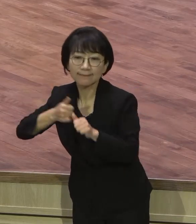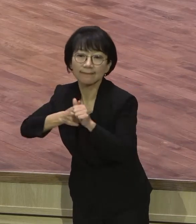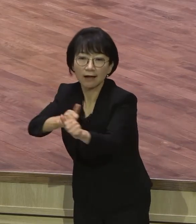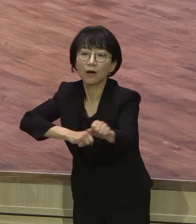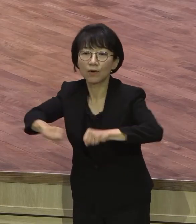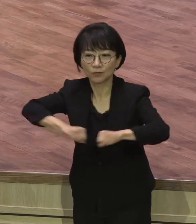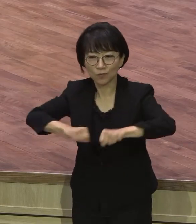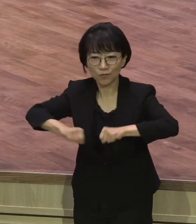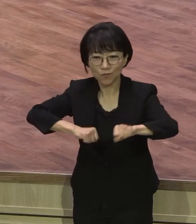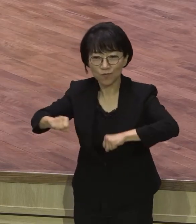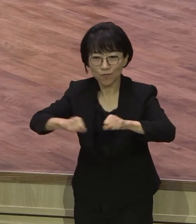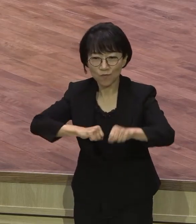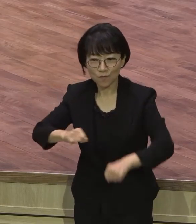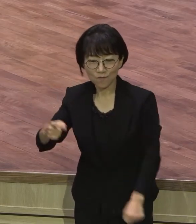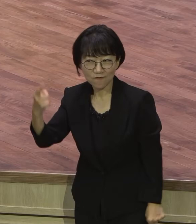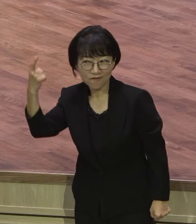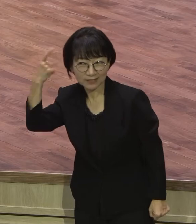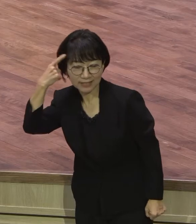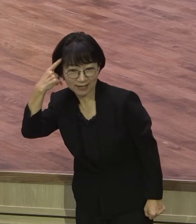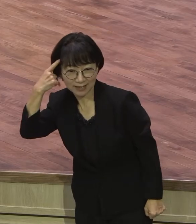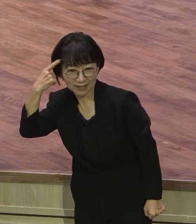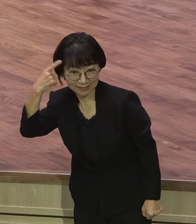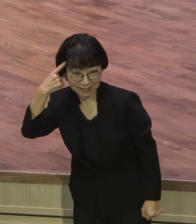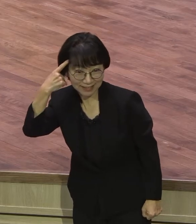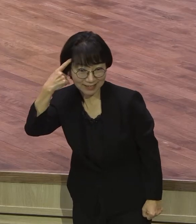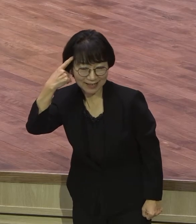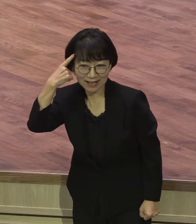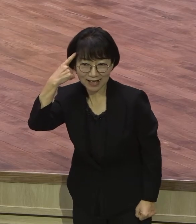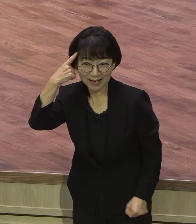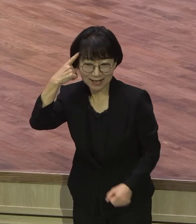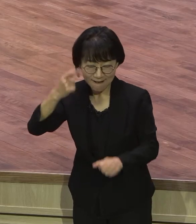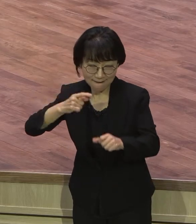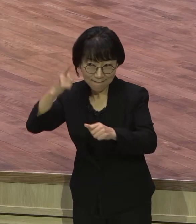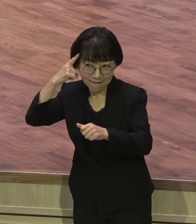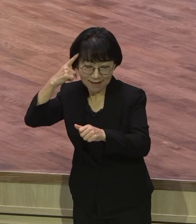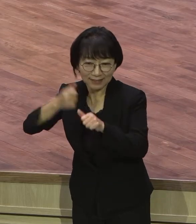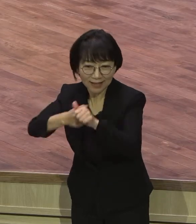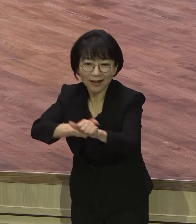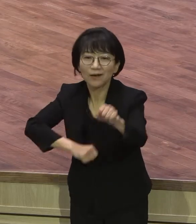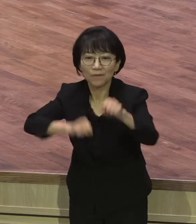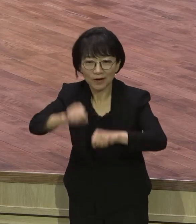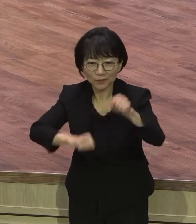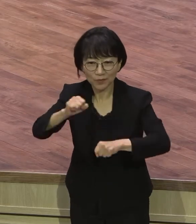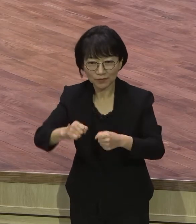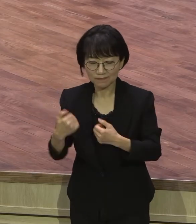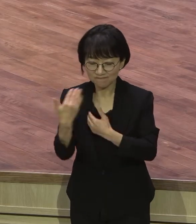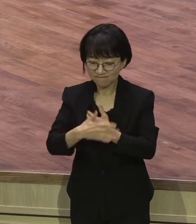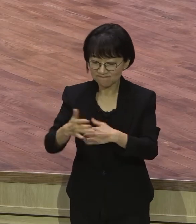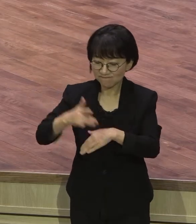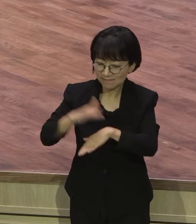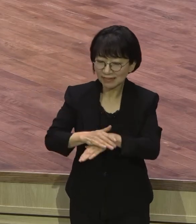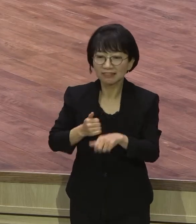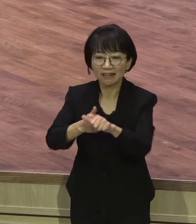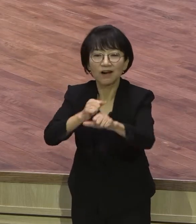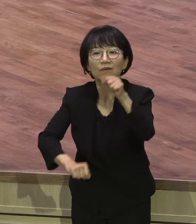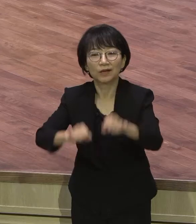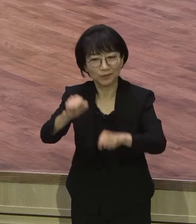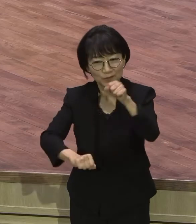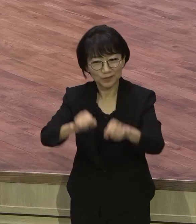때문에 어떤 생각, 어떤 체질을 가지고 신앙생활을 하느냐가 중요한 거예요.